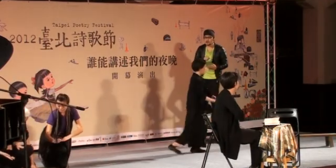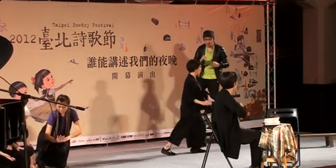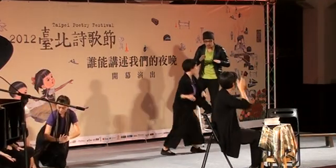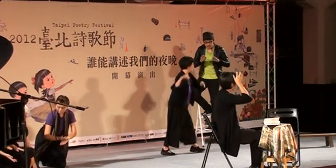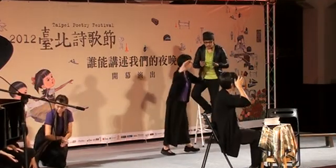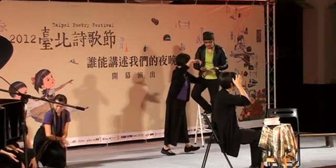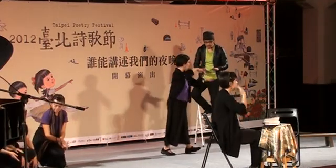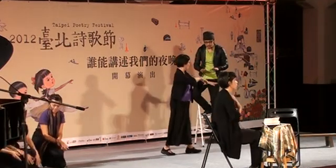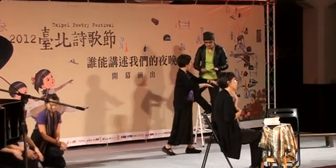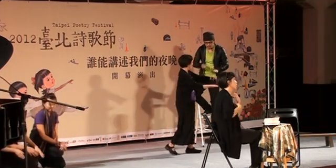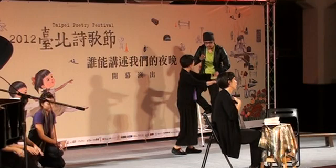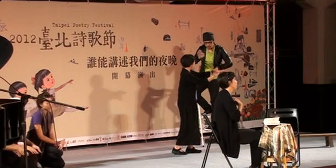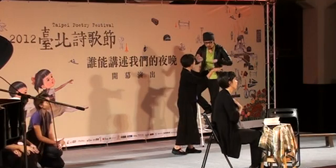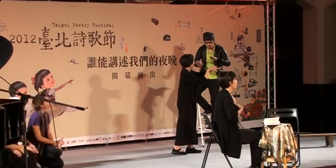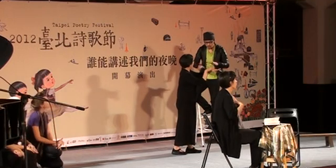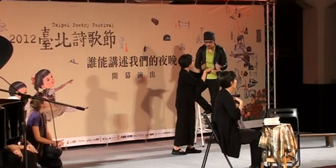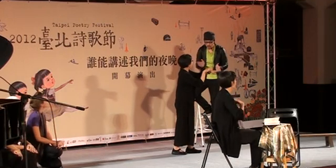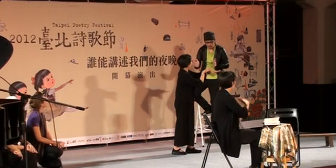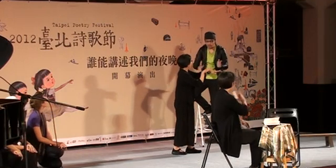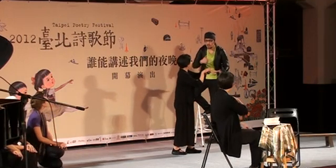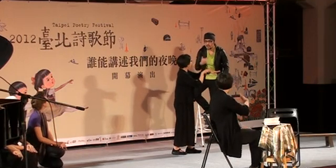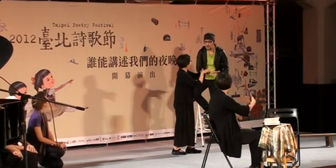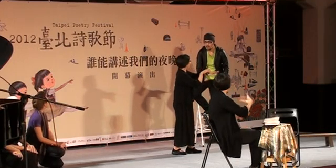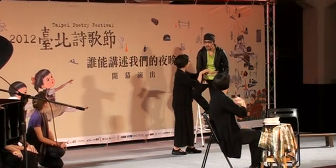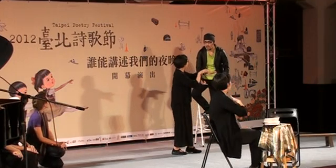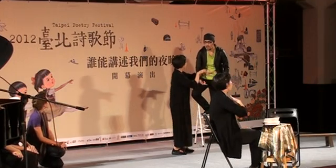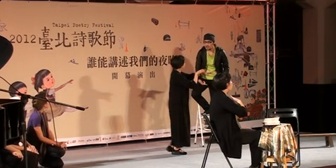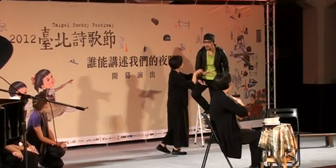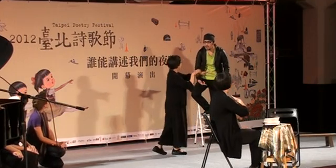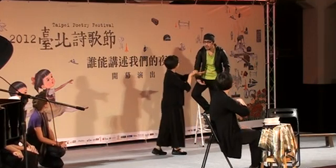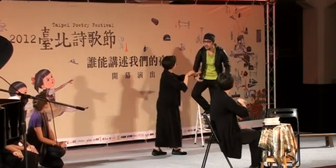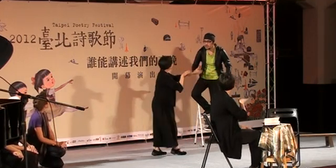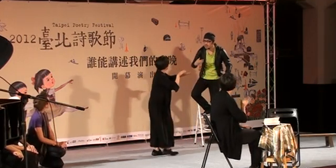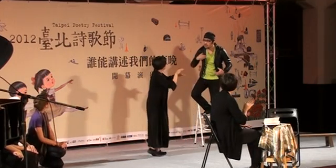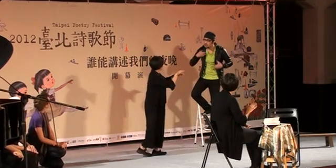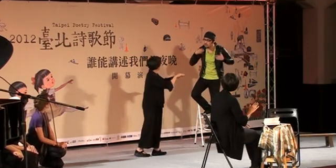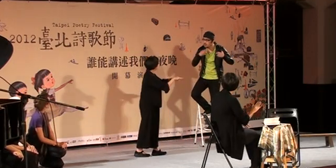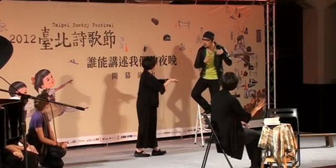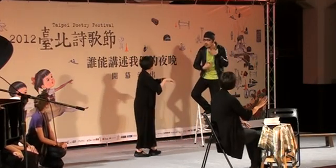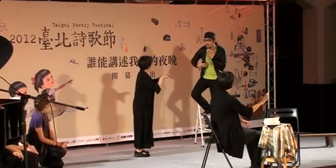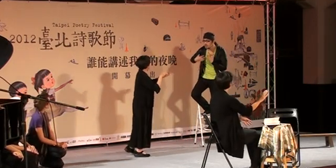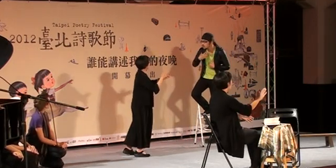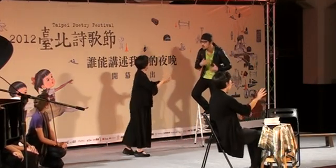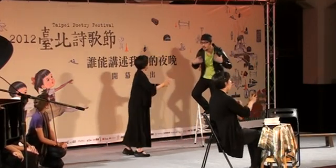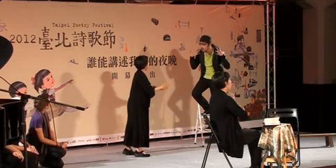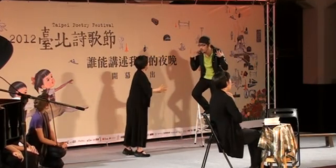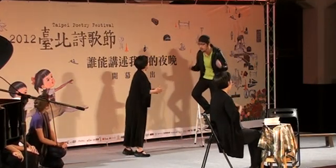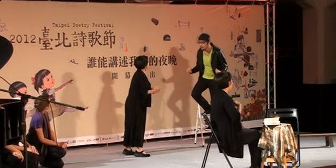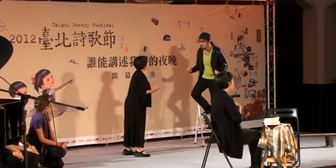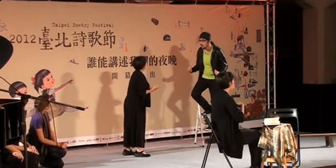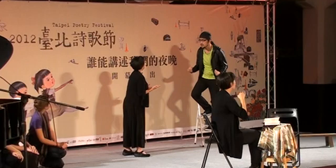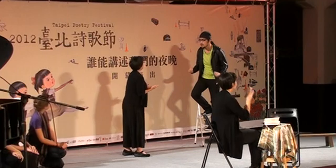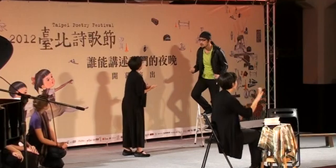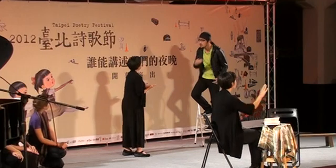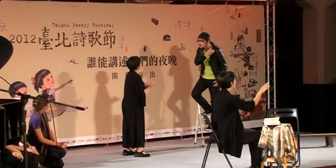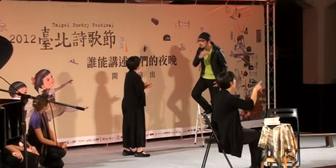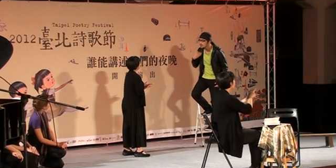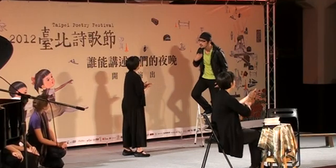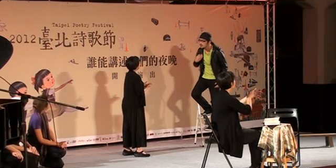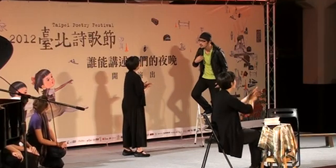而我此刻脚步的迟疑蹒跚，以及心中欲望的依旧千回百转，能不能也